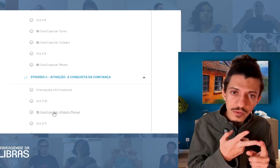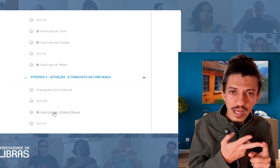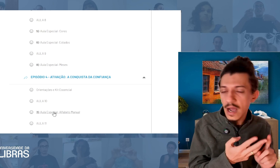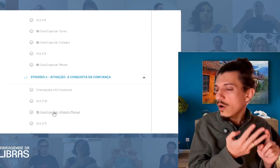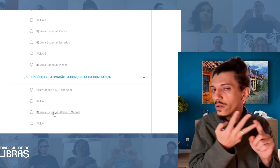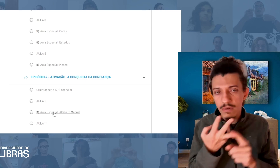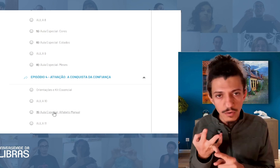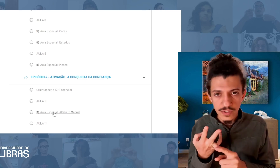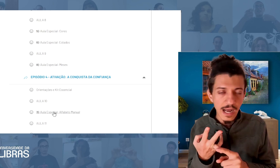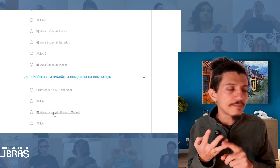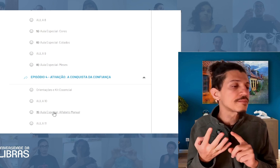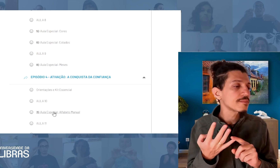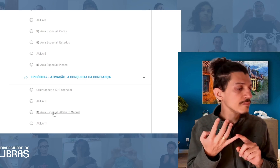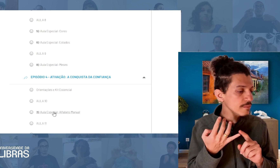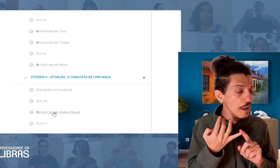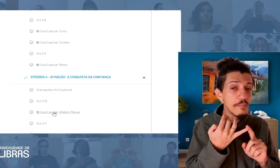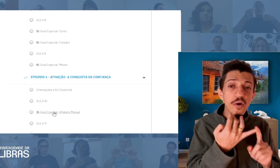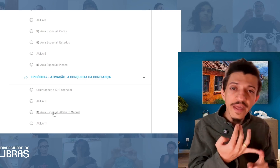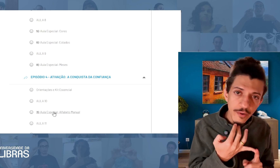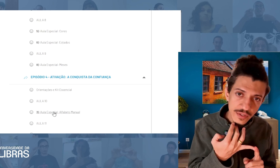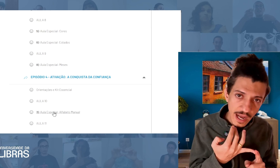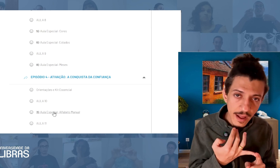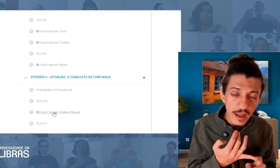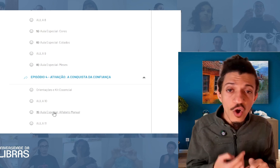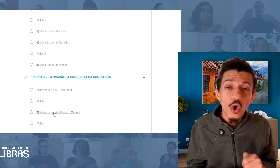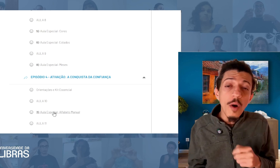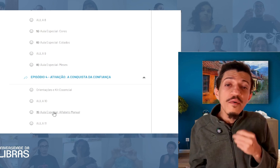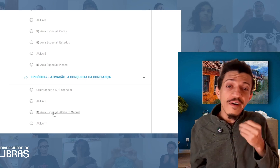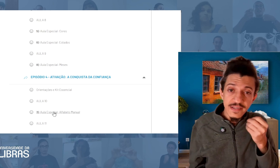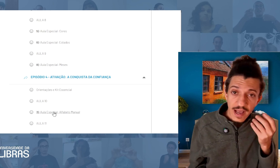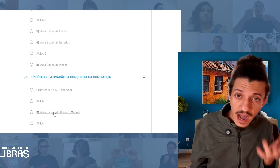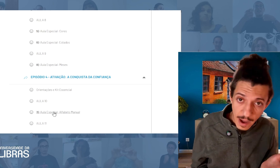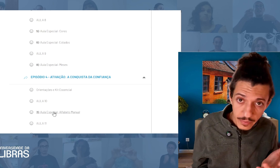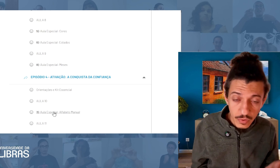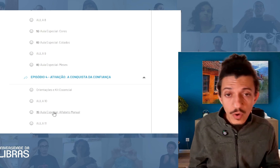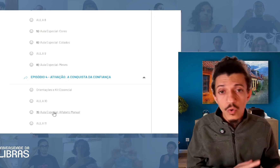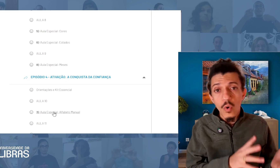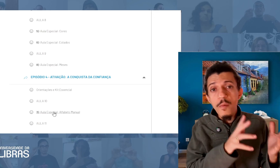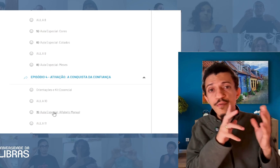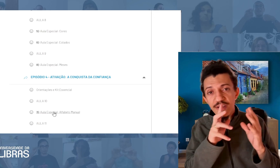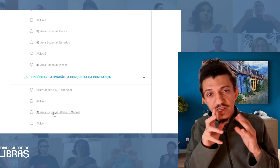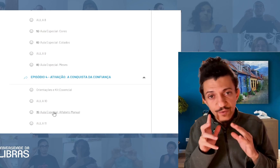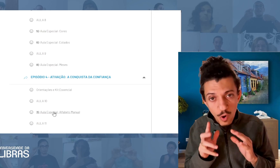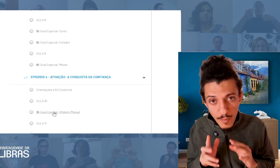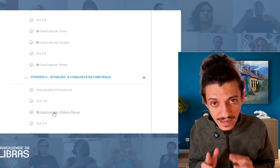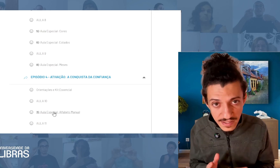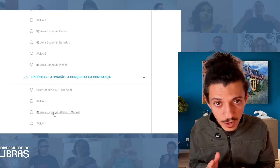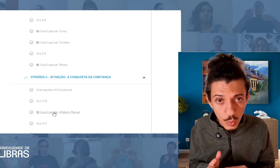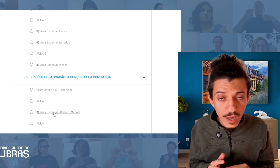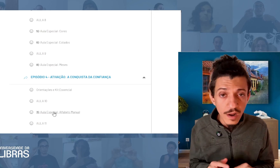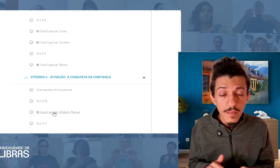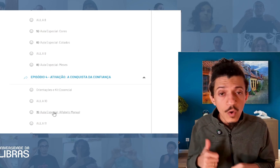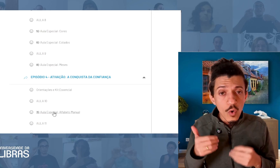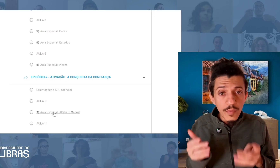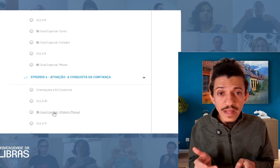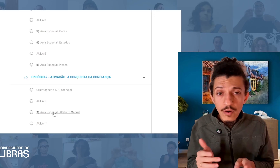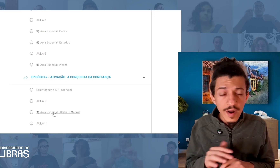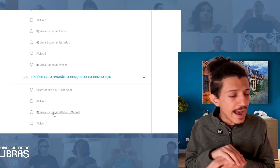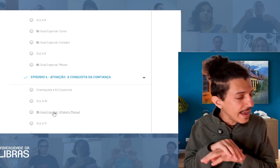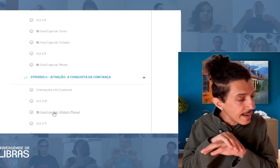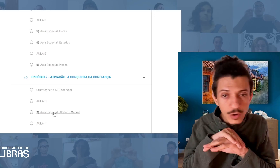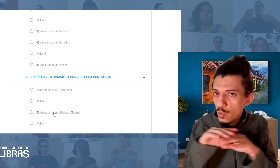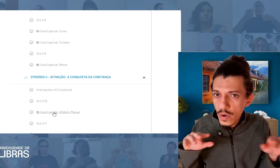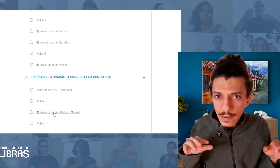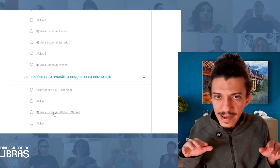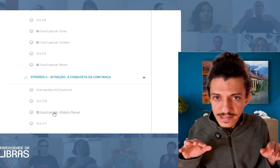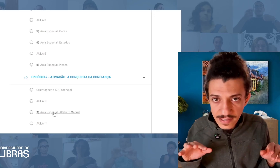quando usar, quando não usar, por que usar, como fazer rápido, como fazer de forma mais tranquila, como decorar